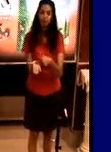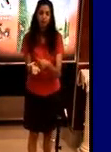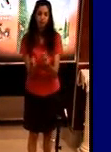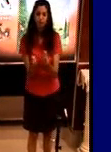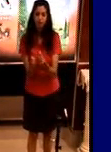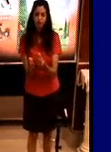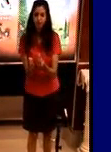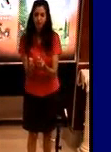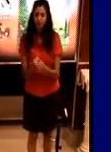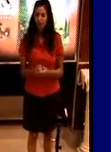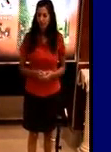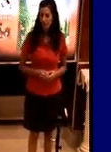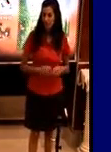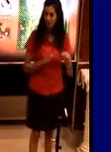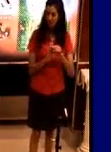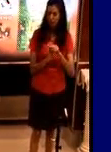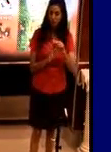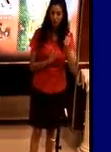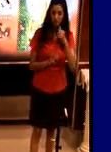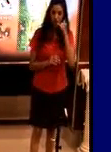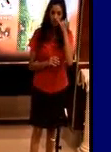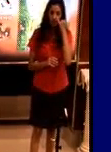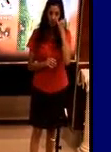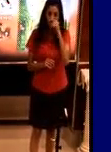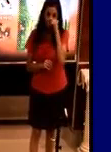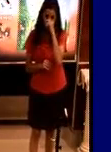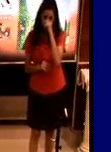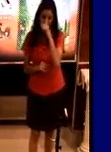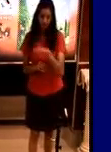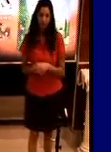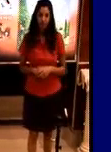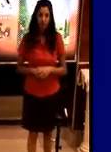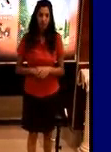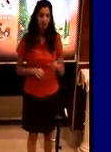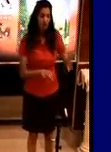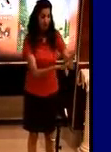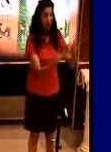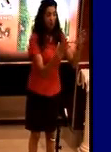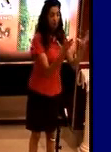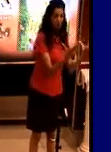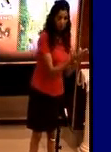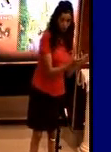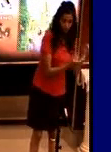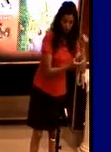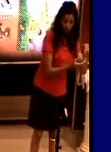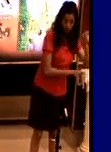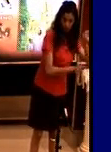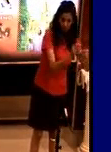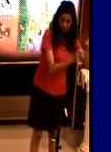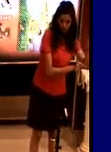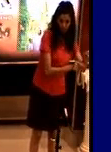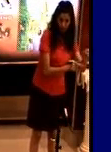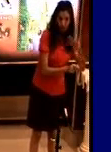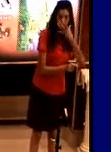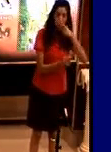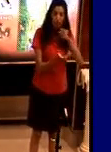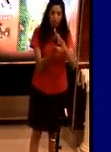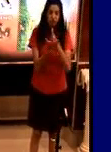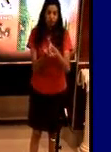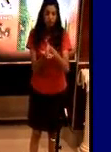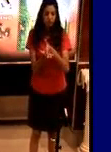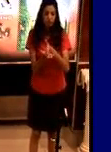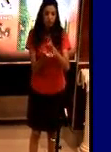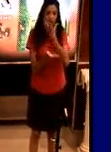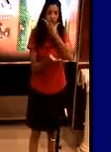versículo 6 y 7. Y a los hijos de los extranjeros que sigan a Jehová para servirle y que amen el nombre